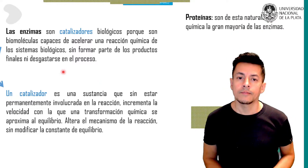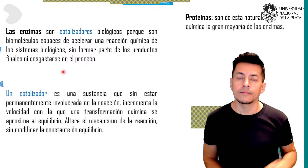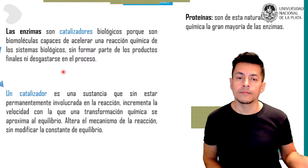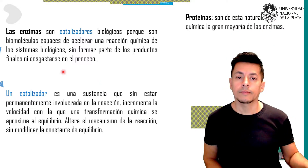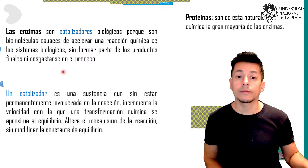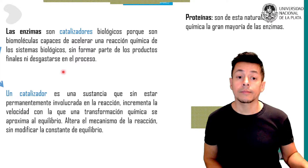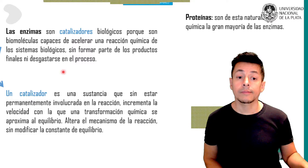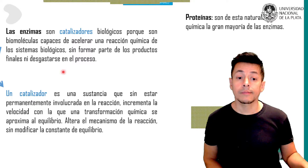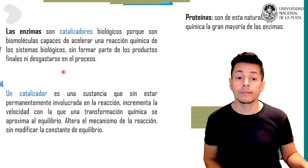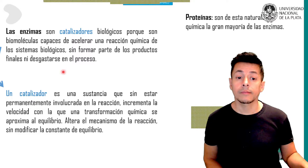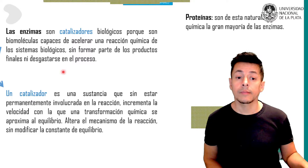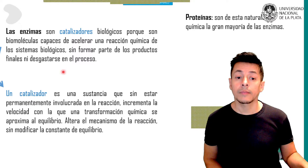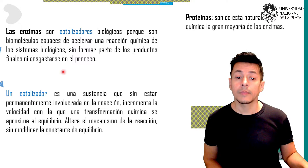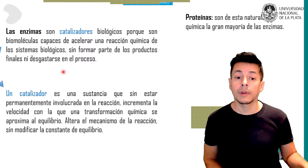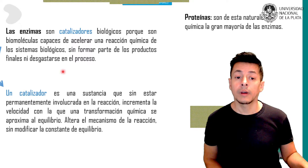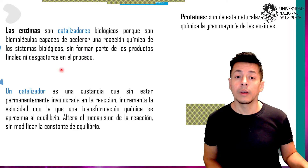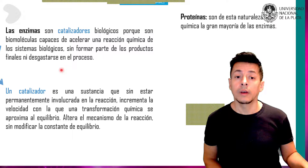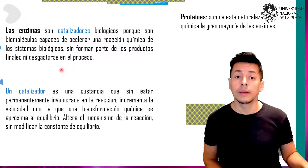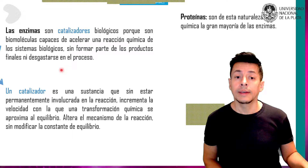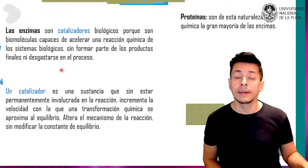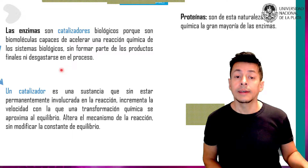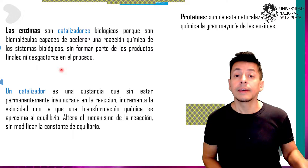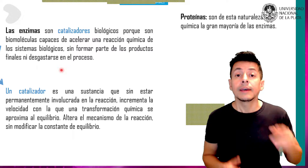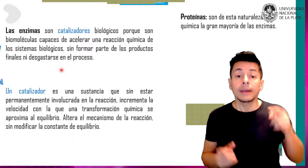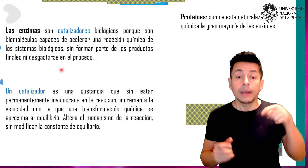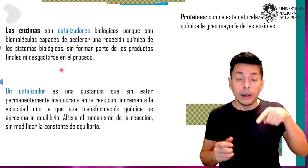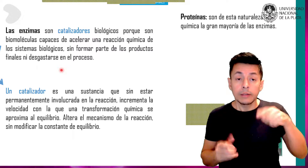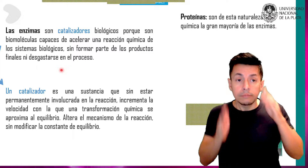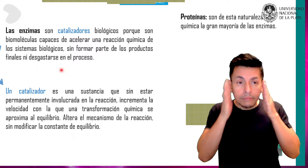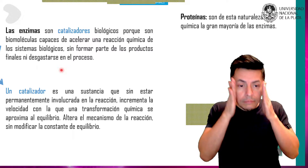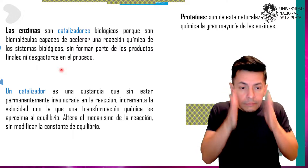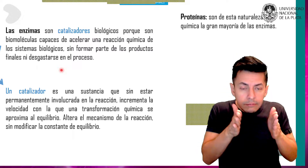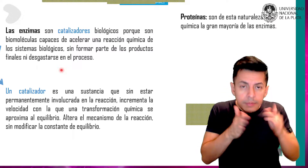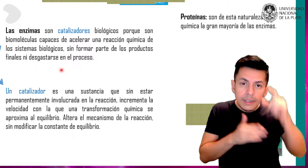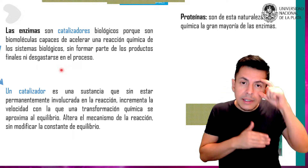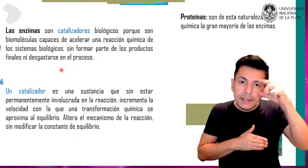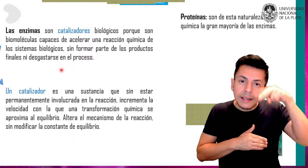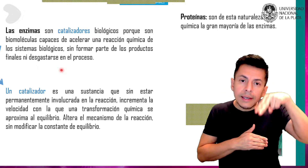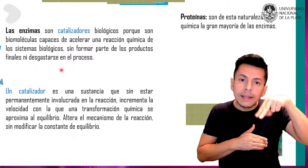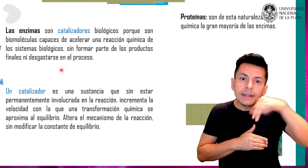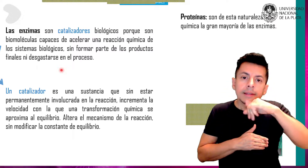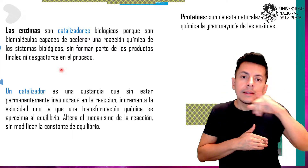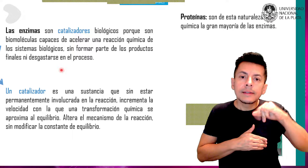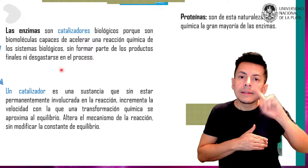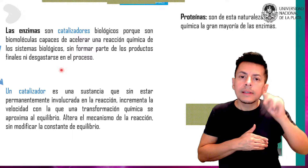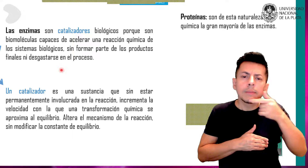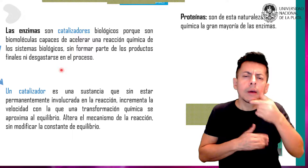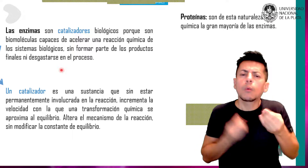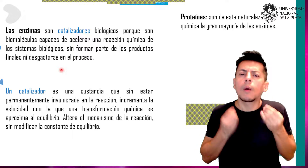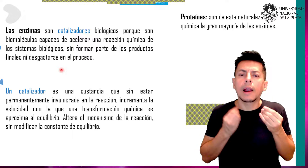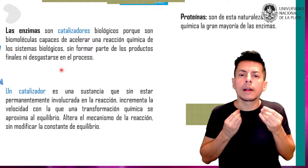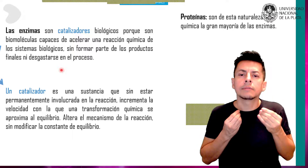Las enzimas que vamos a ver en este curso son principalmente de origen proteico, ¿sí? Es decir, son